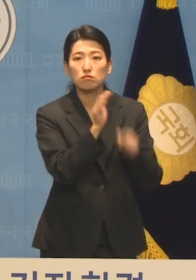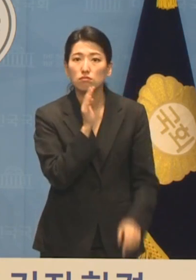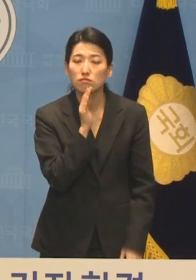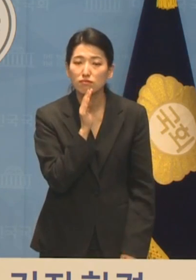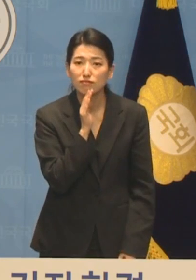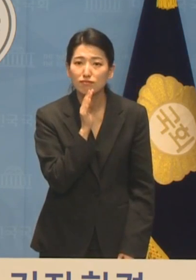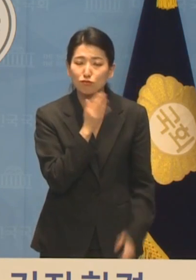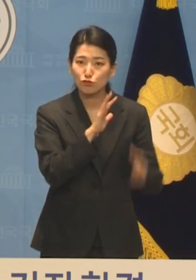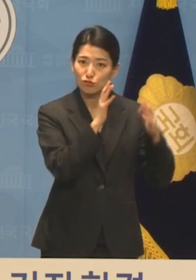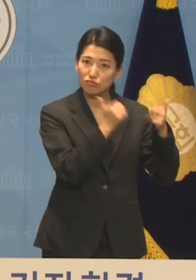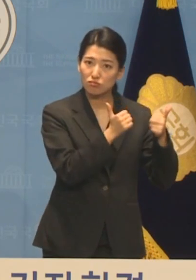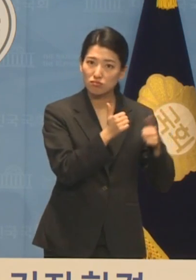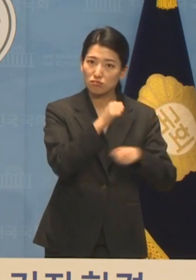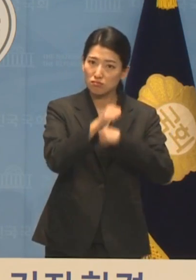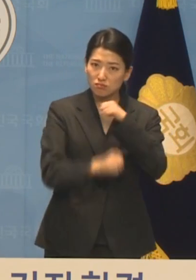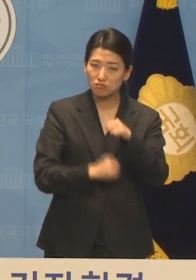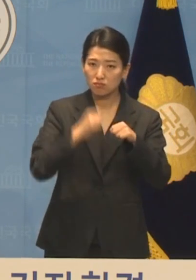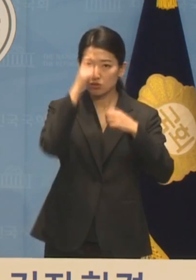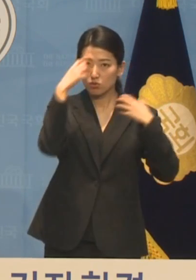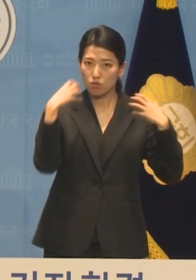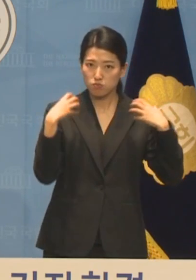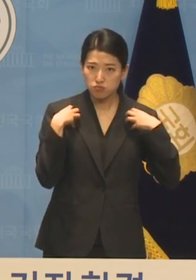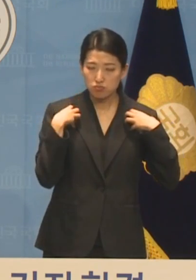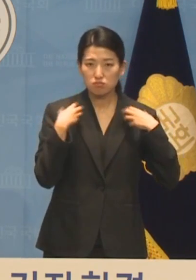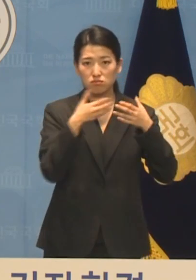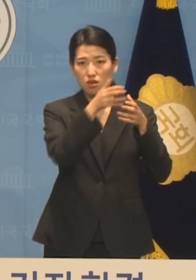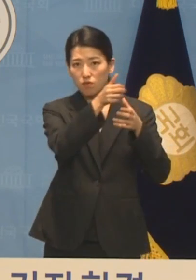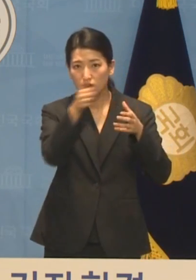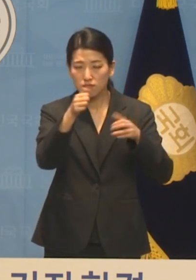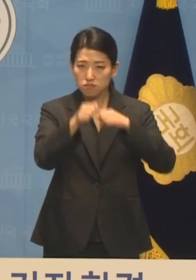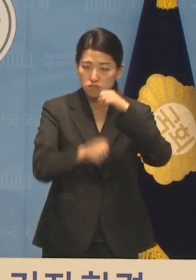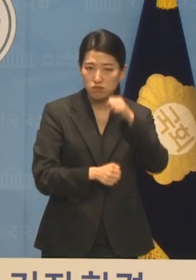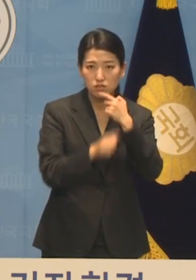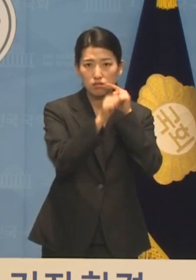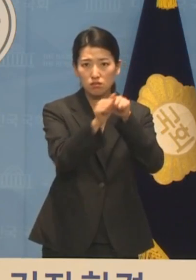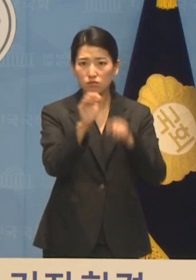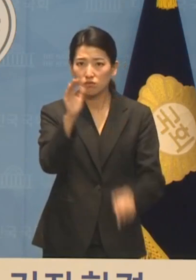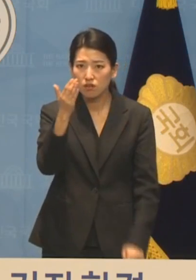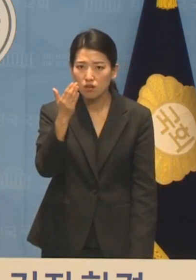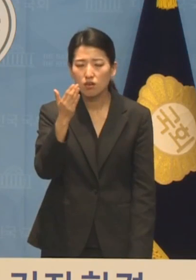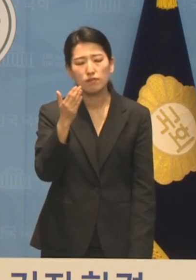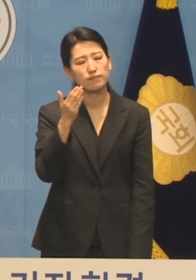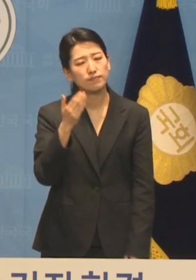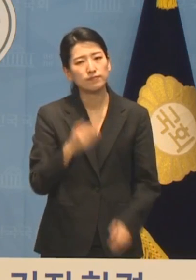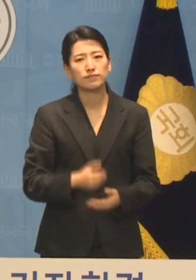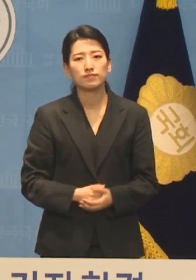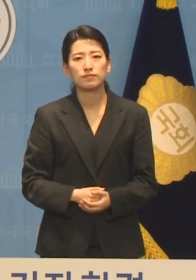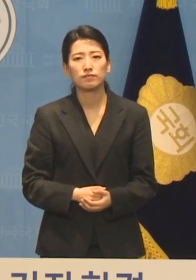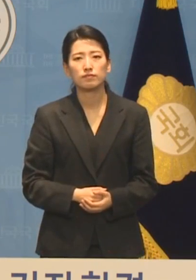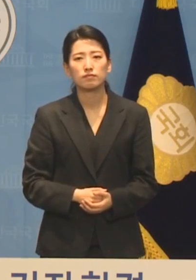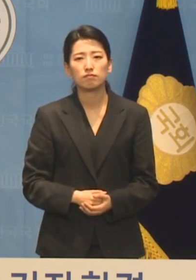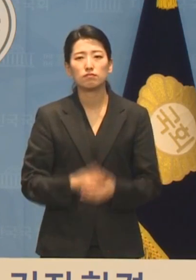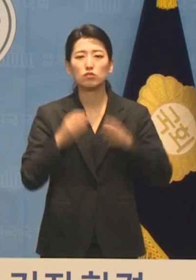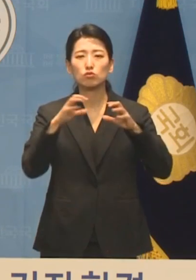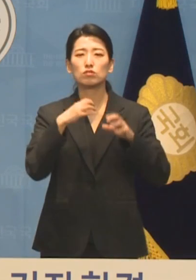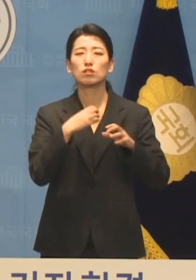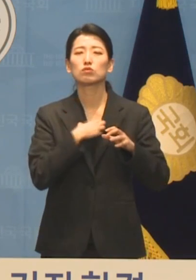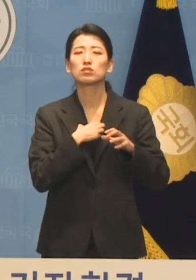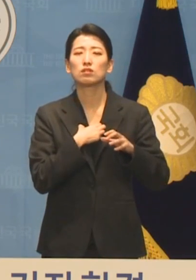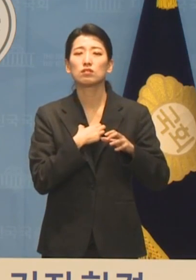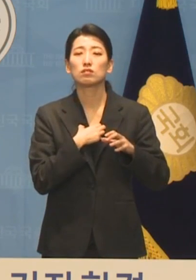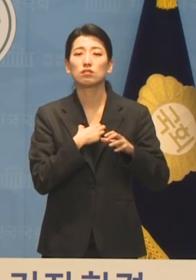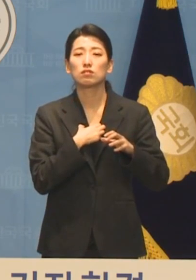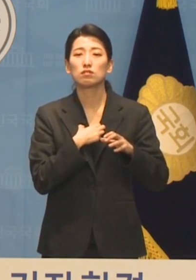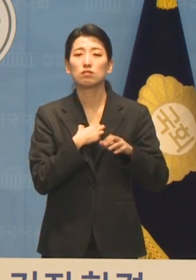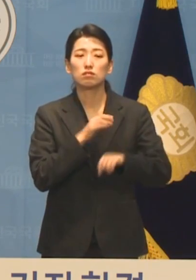행정권을 사실상 장악한 것입니다. 국회의 권한을 위법하게 남용해 국가 위기를 초래한 국회가